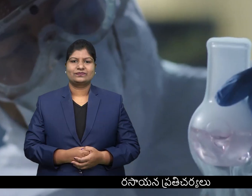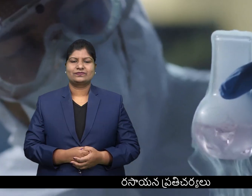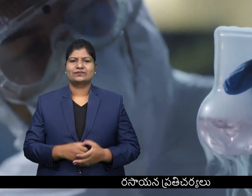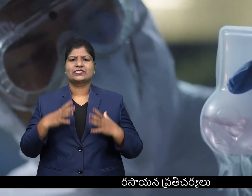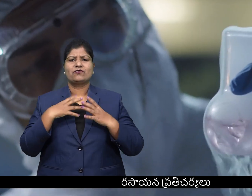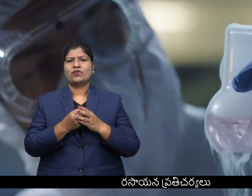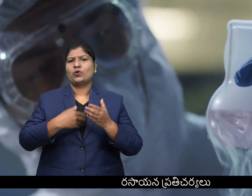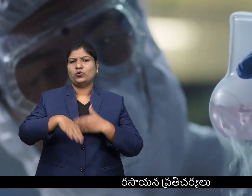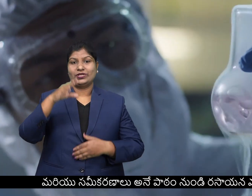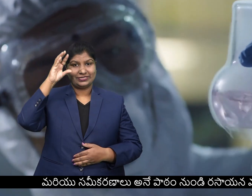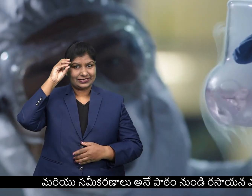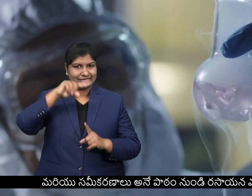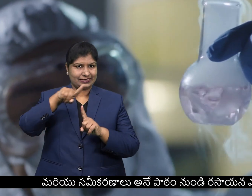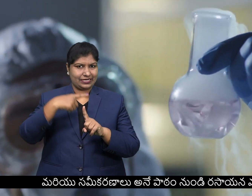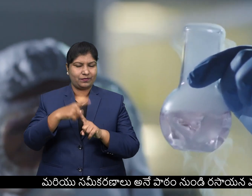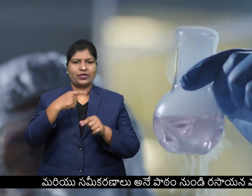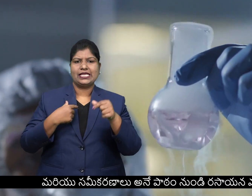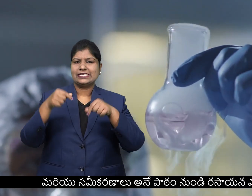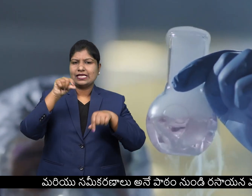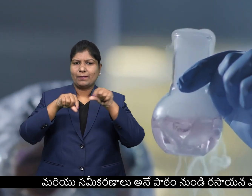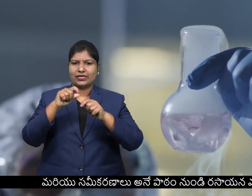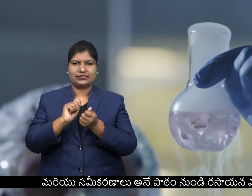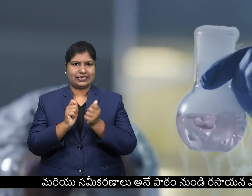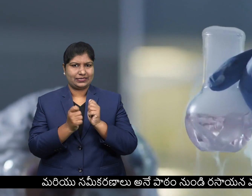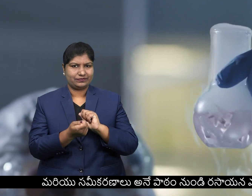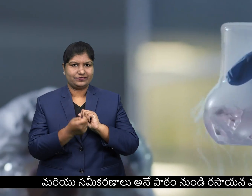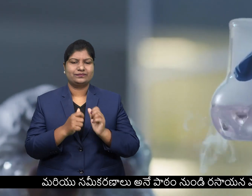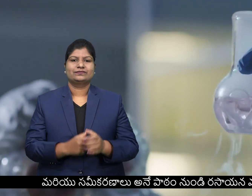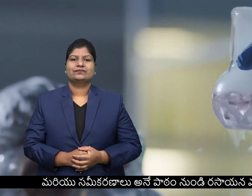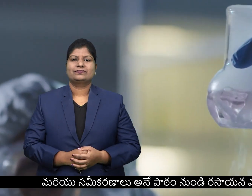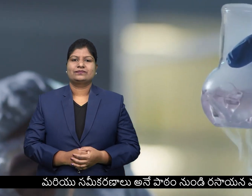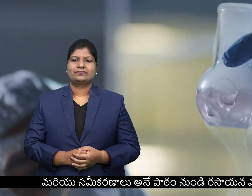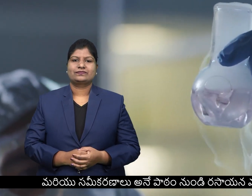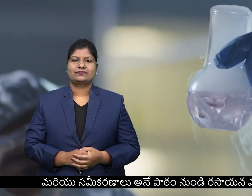రసాయన ప్రతిచర్యలు మరియు సమీకరణాలు అనే పాఠం నుండి రసాయన మార్పులు,